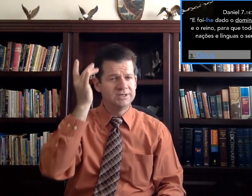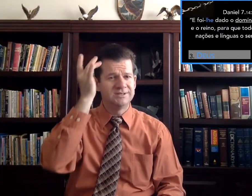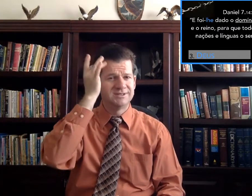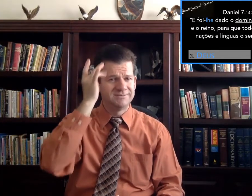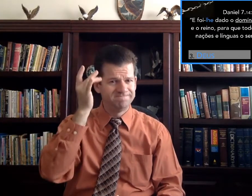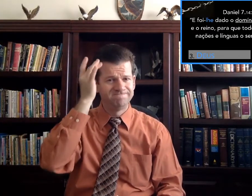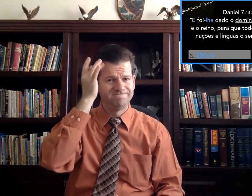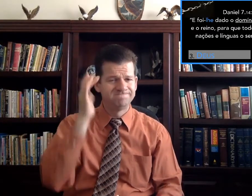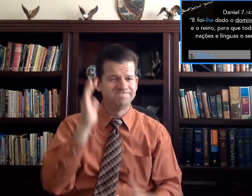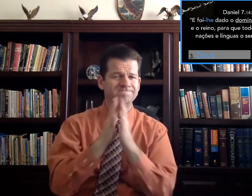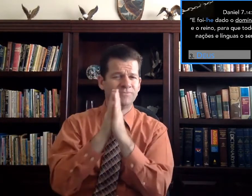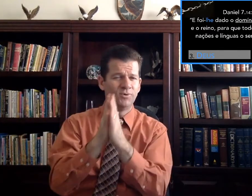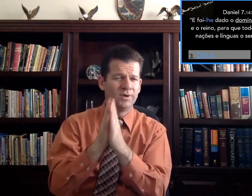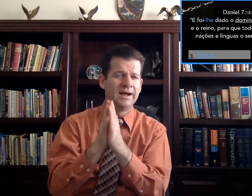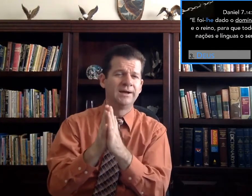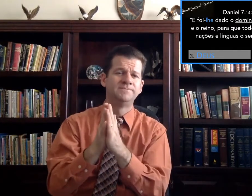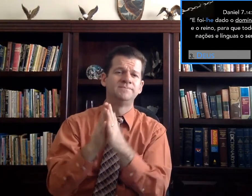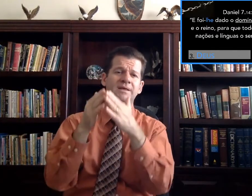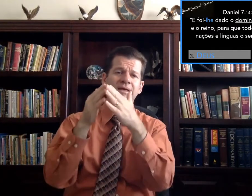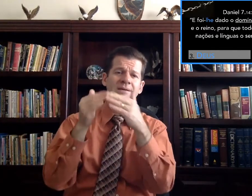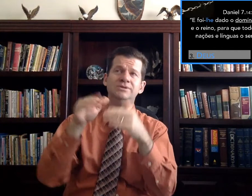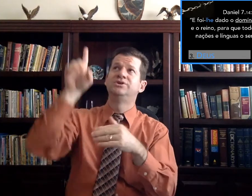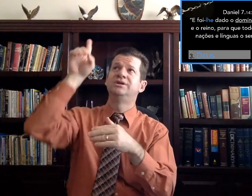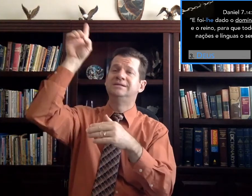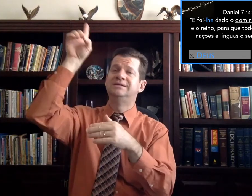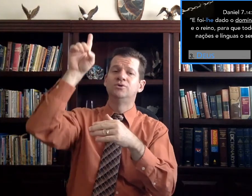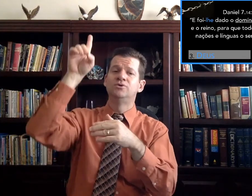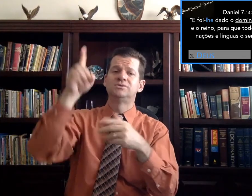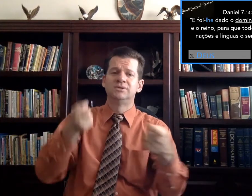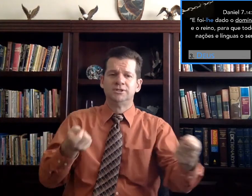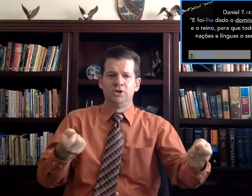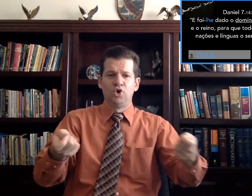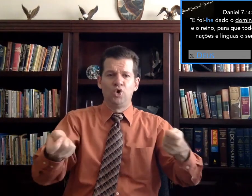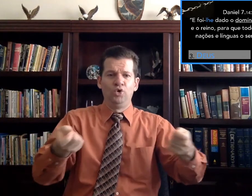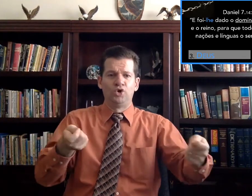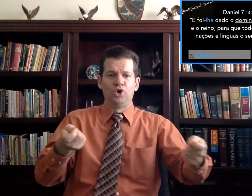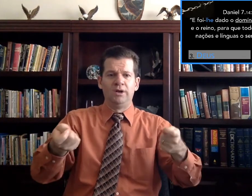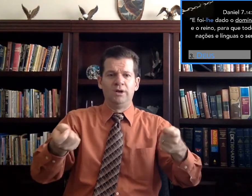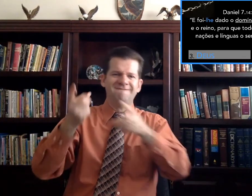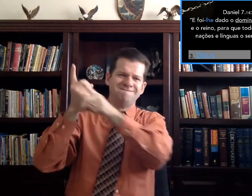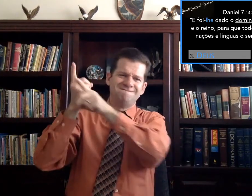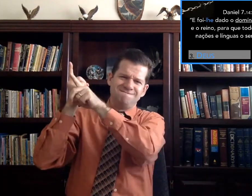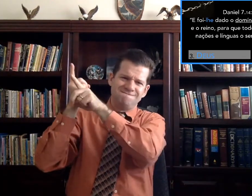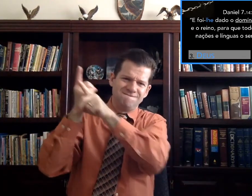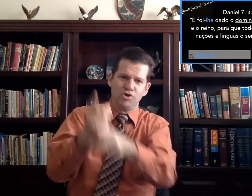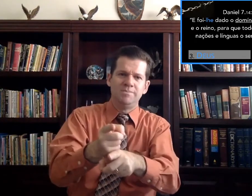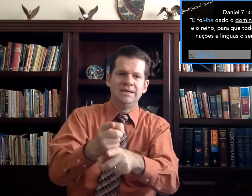dias orar, pedir que Deus controle, domine